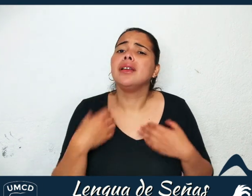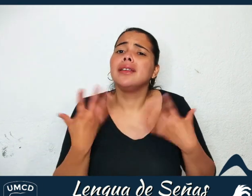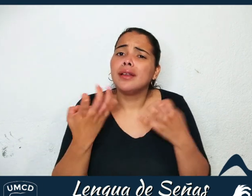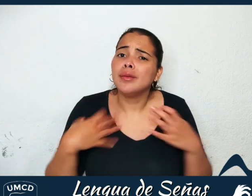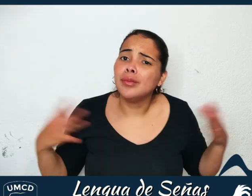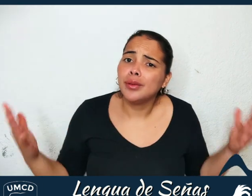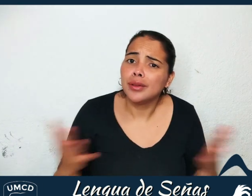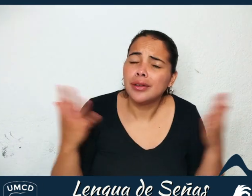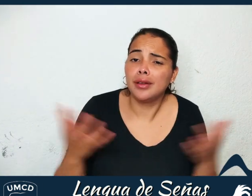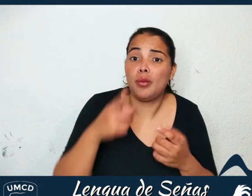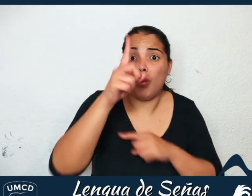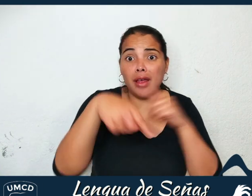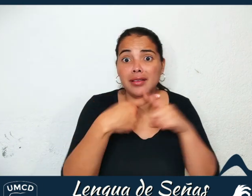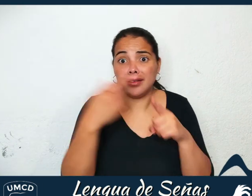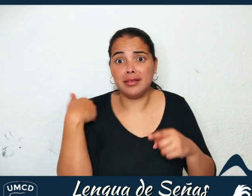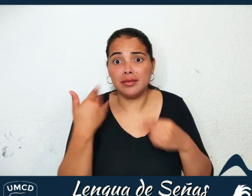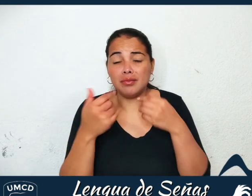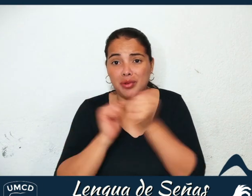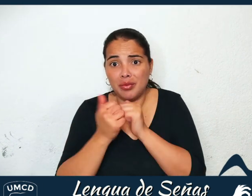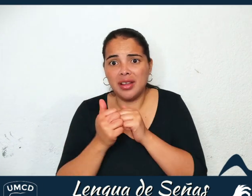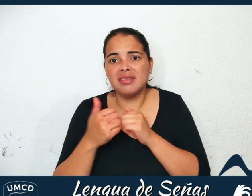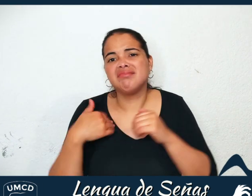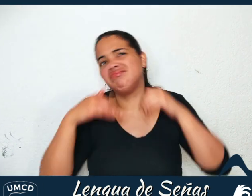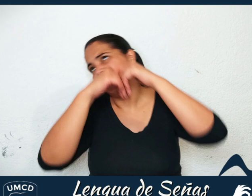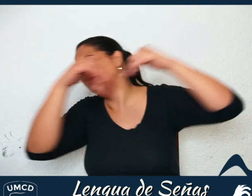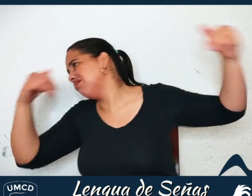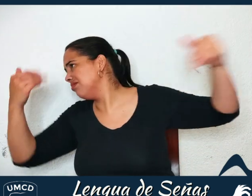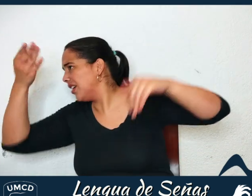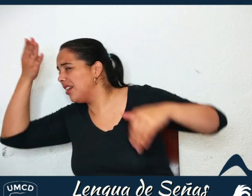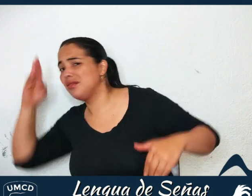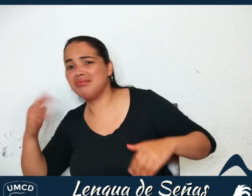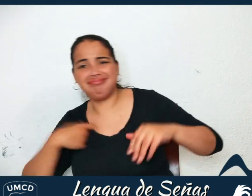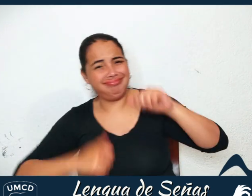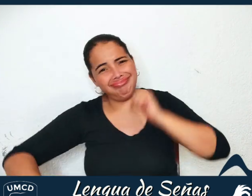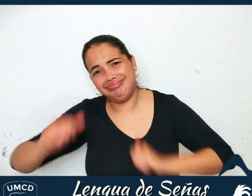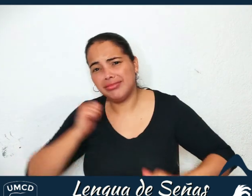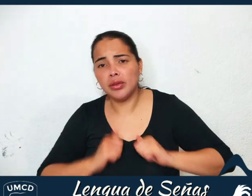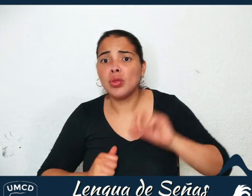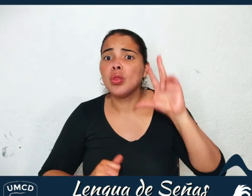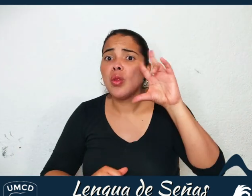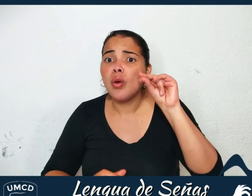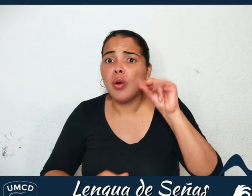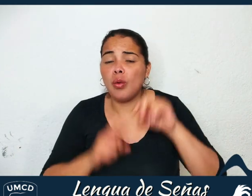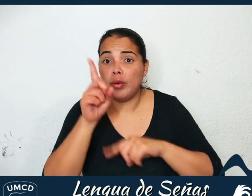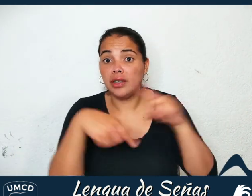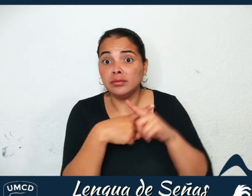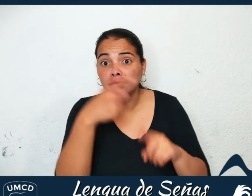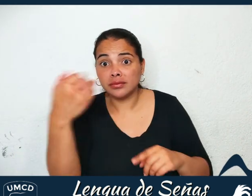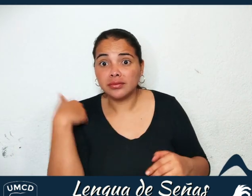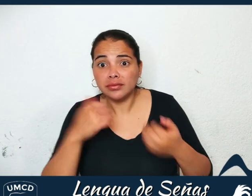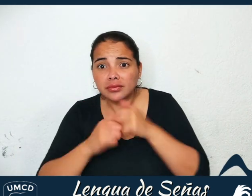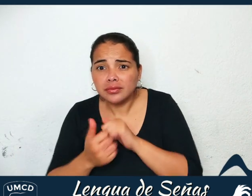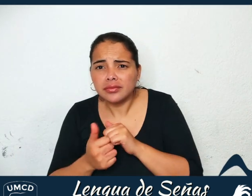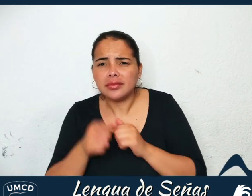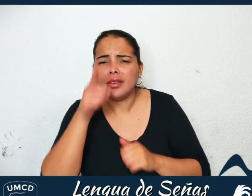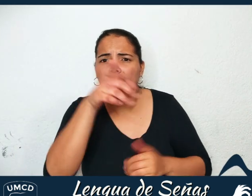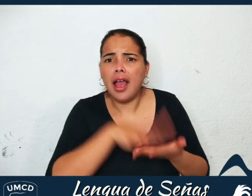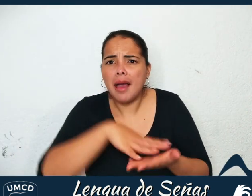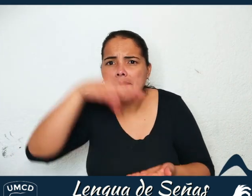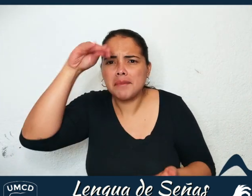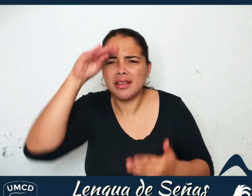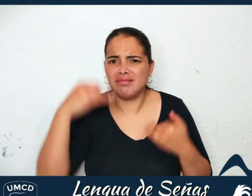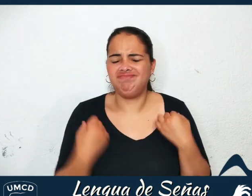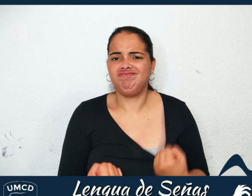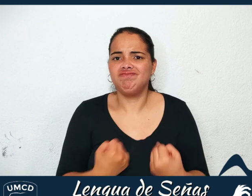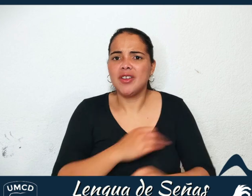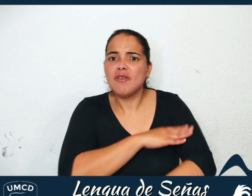algunas cosas que estaban mal y de poder llevarles a ellos a entender de que tenían que crecer en Cristo. Y de esa manera